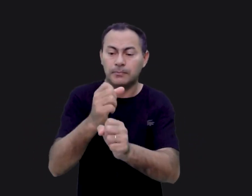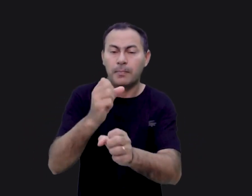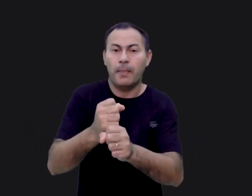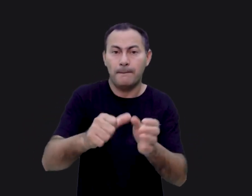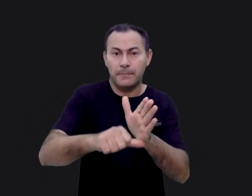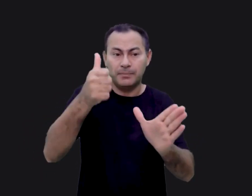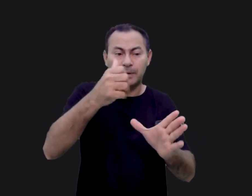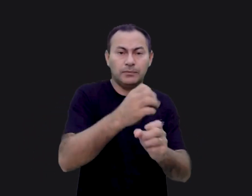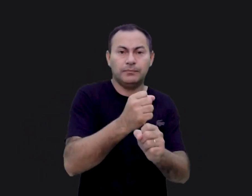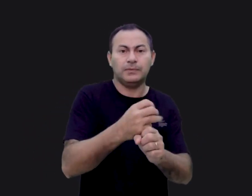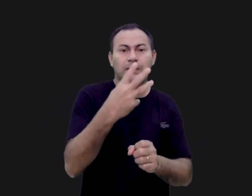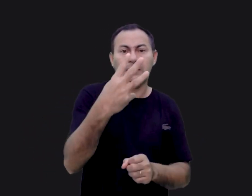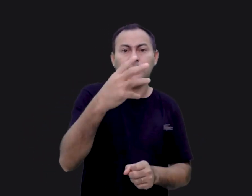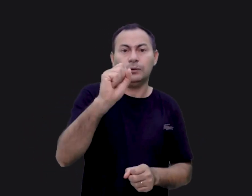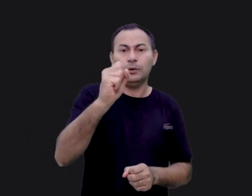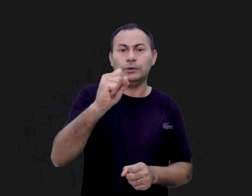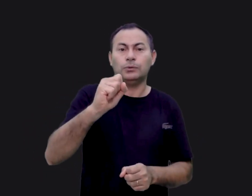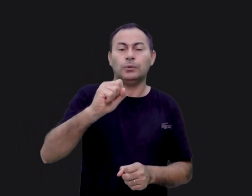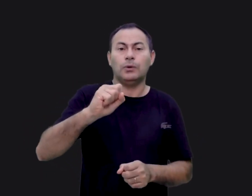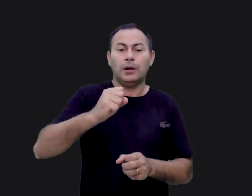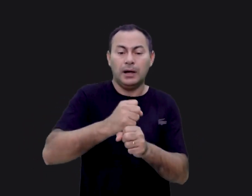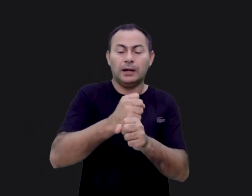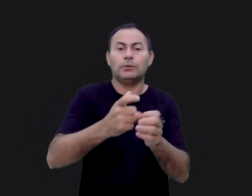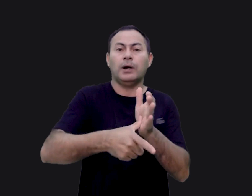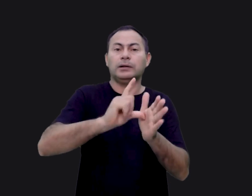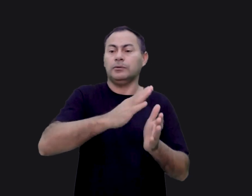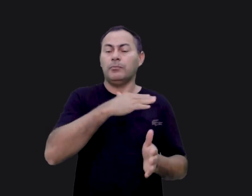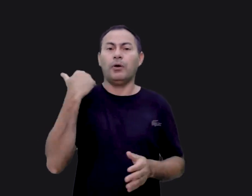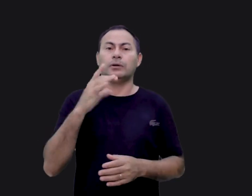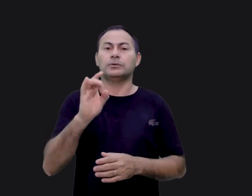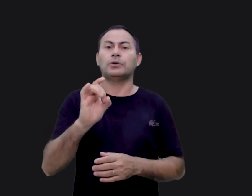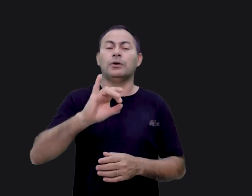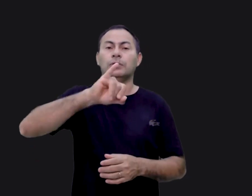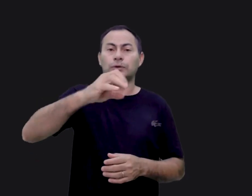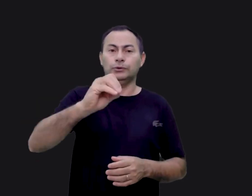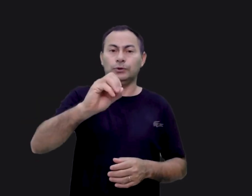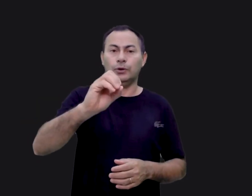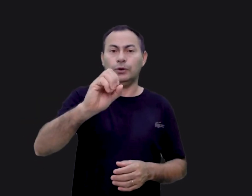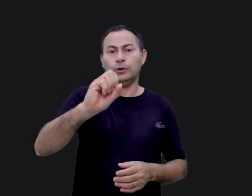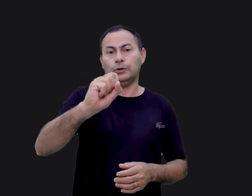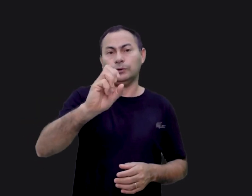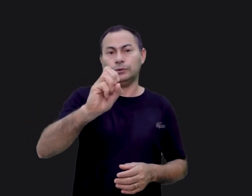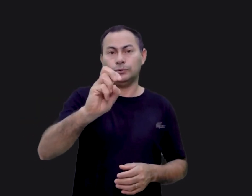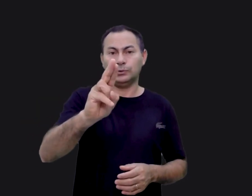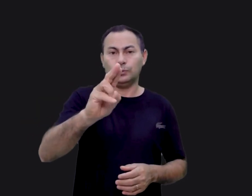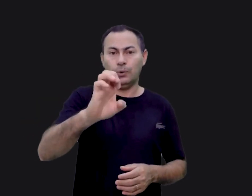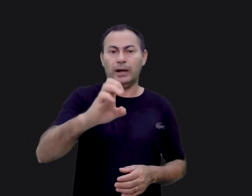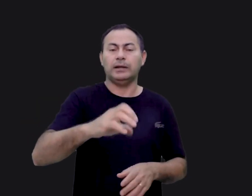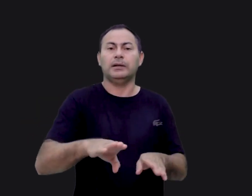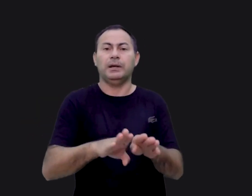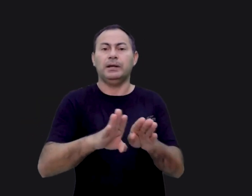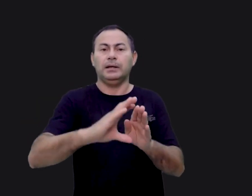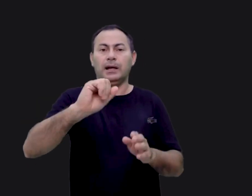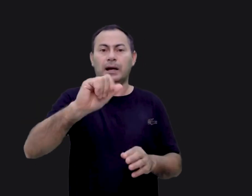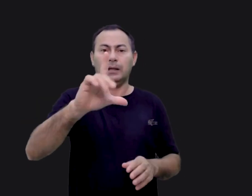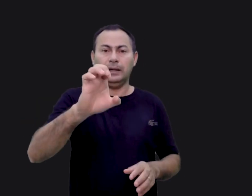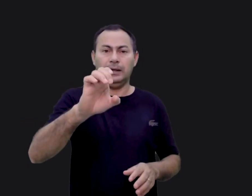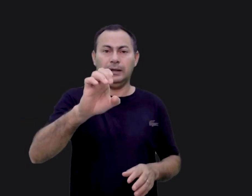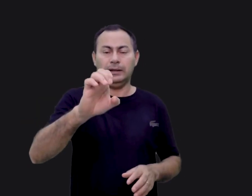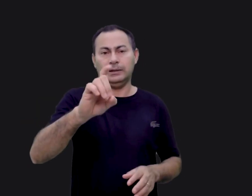foram contados no primeiro censo, 38 anos antes, estavam mortos, com exceção de Josué e Calebe. Todos aqueles homens com a idade superior